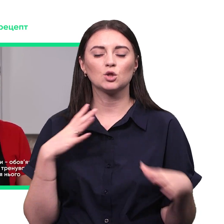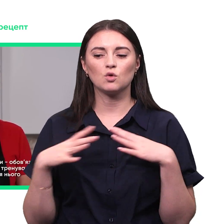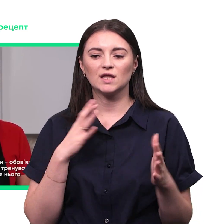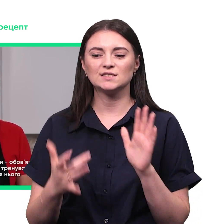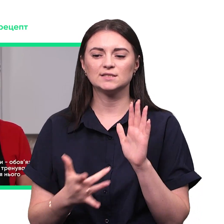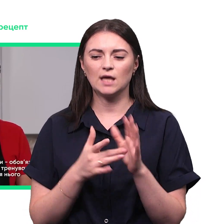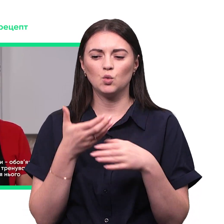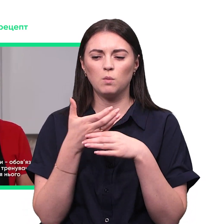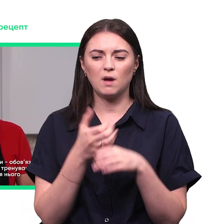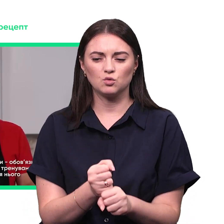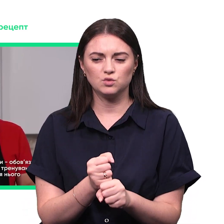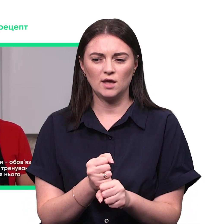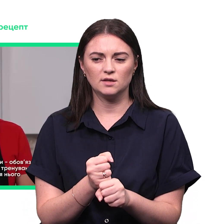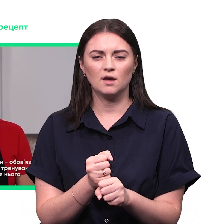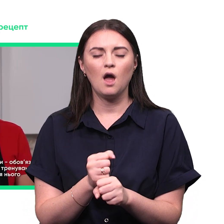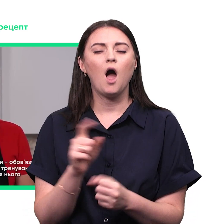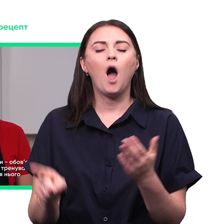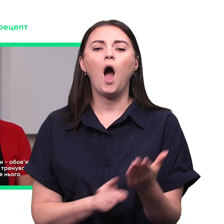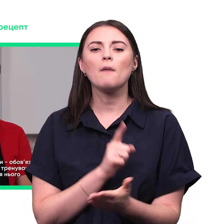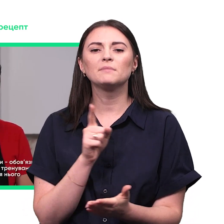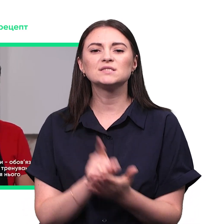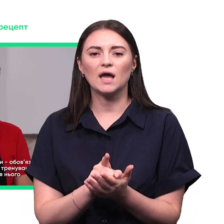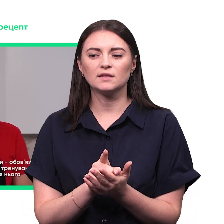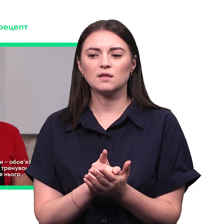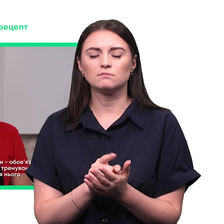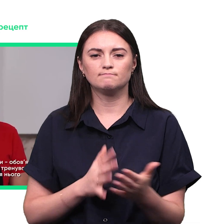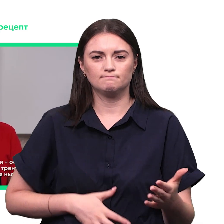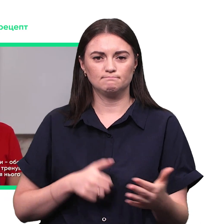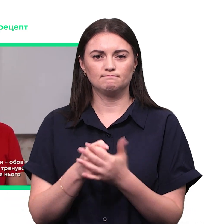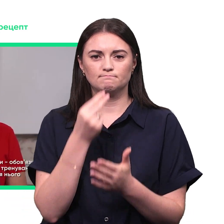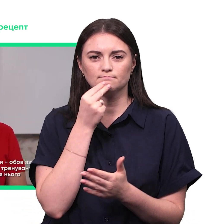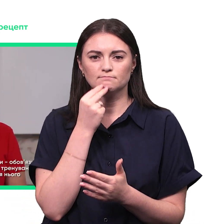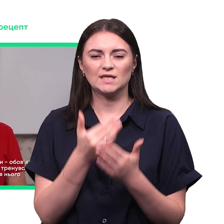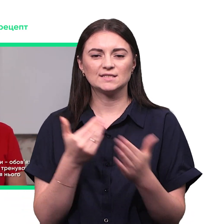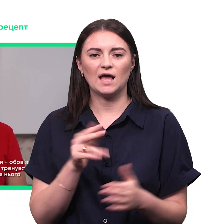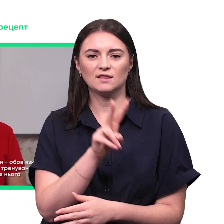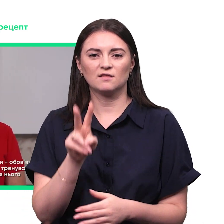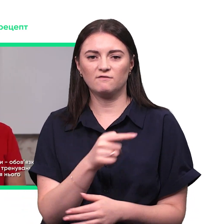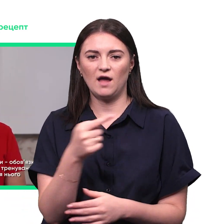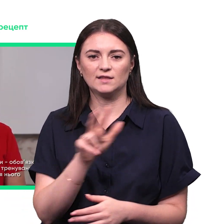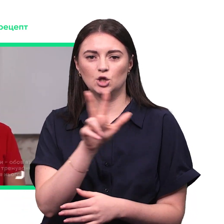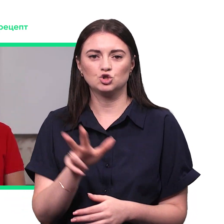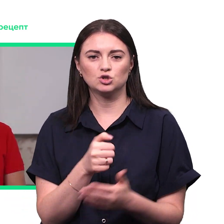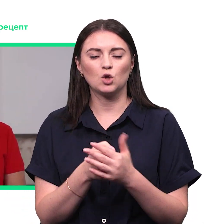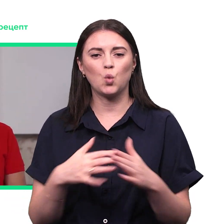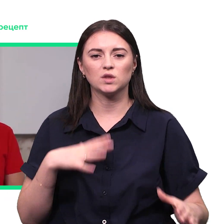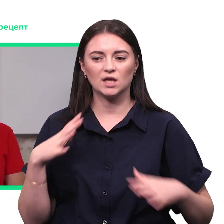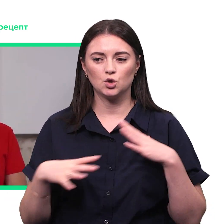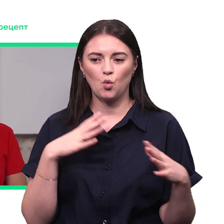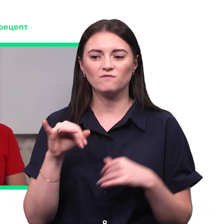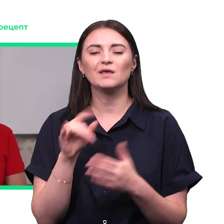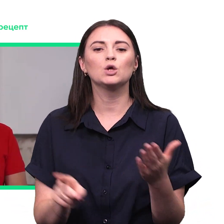целью похудеть, обязательно плотно покушайте за 2-3 часа до тренировки.